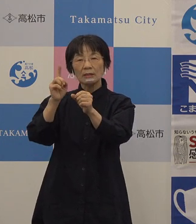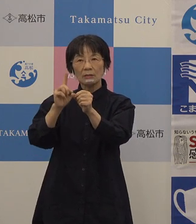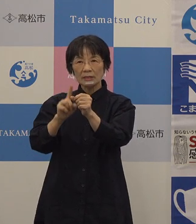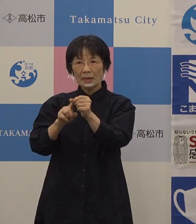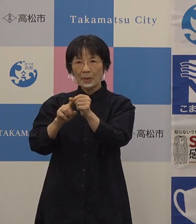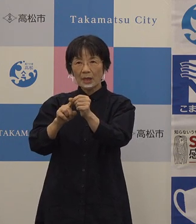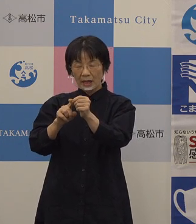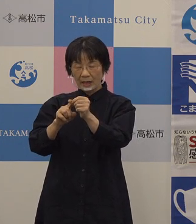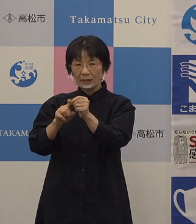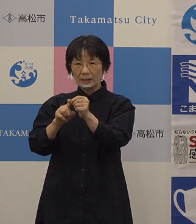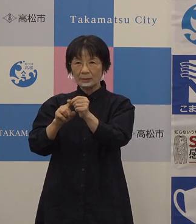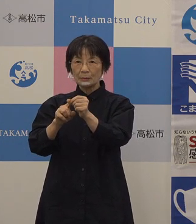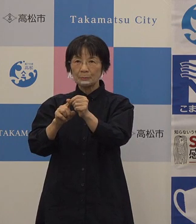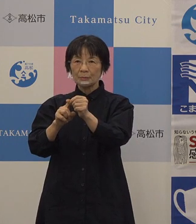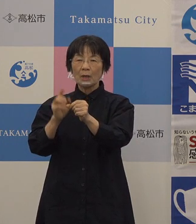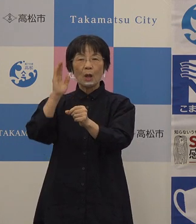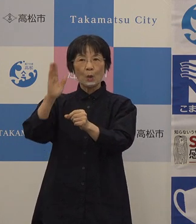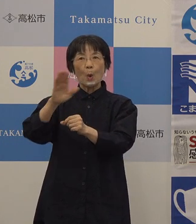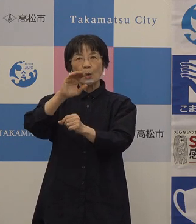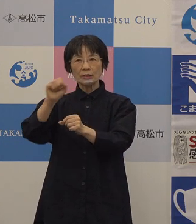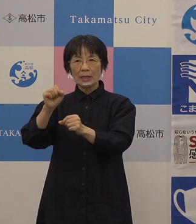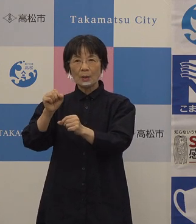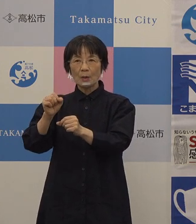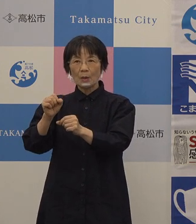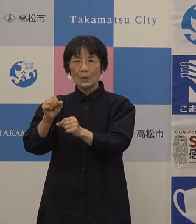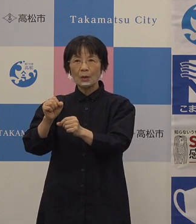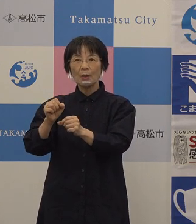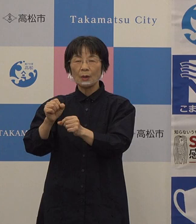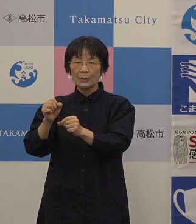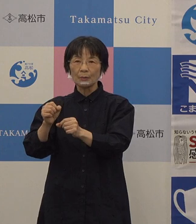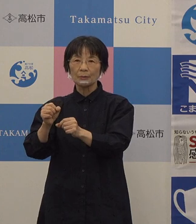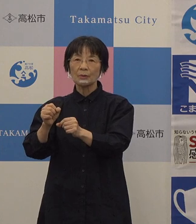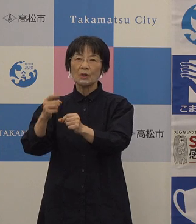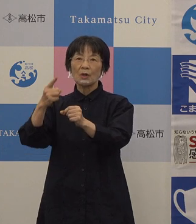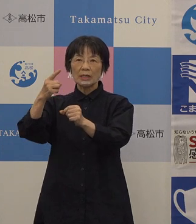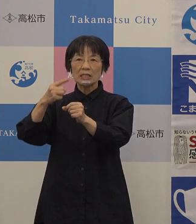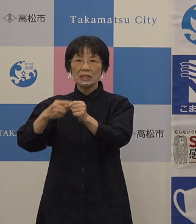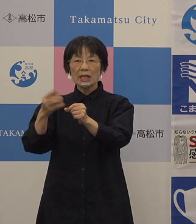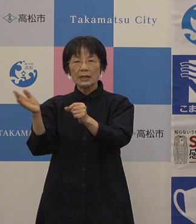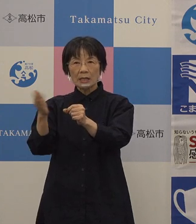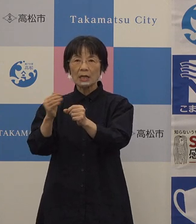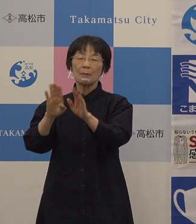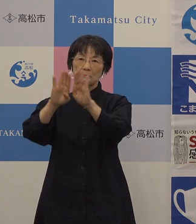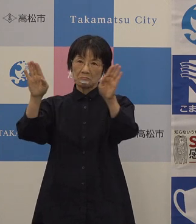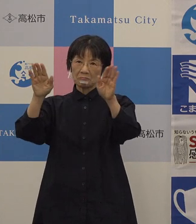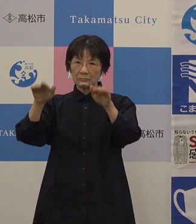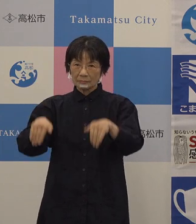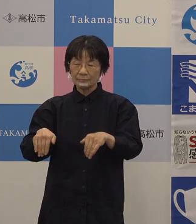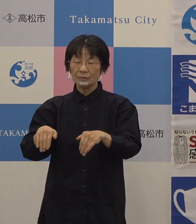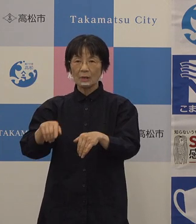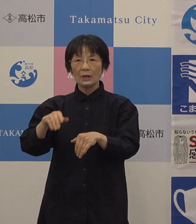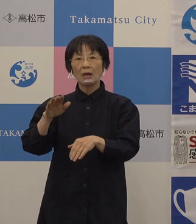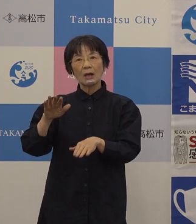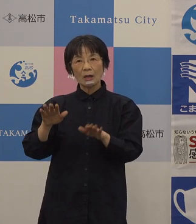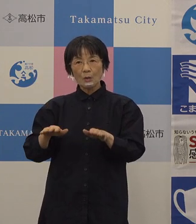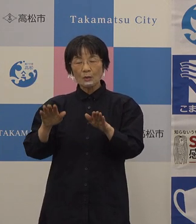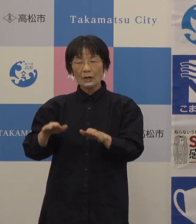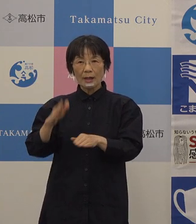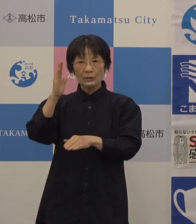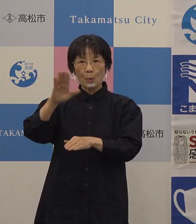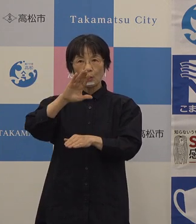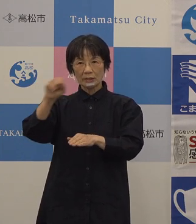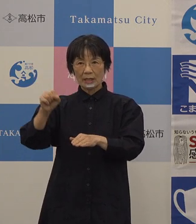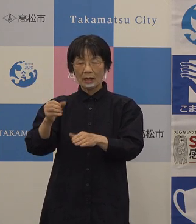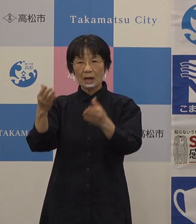松市市民貢献人養成講座を元年度から実施をしております。この度この養成講座を修了